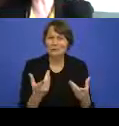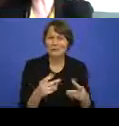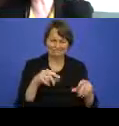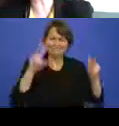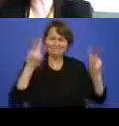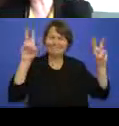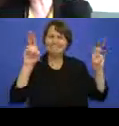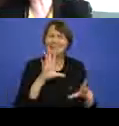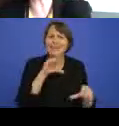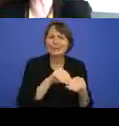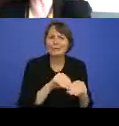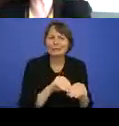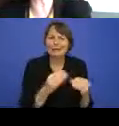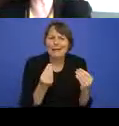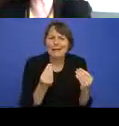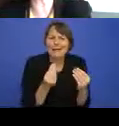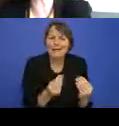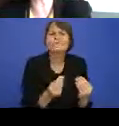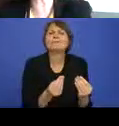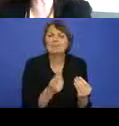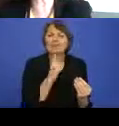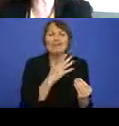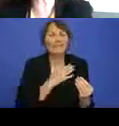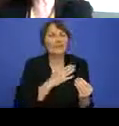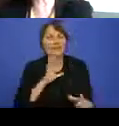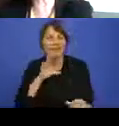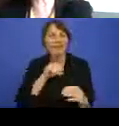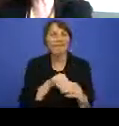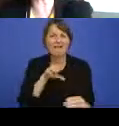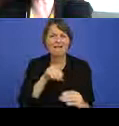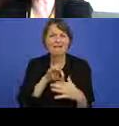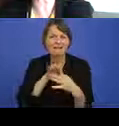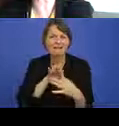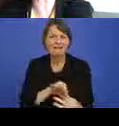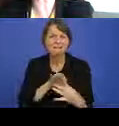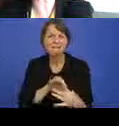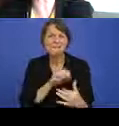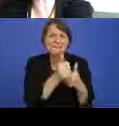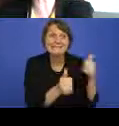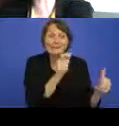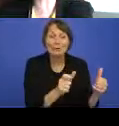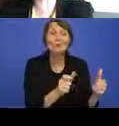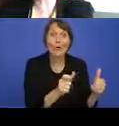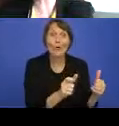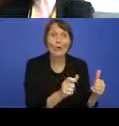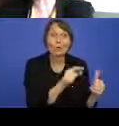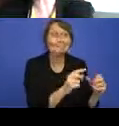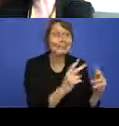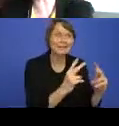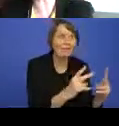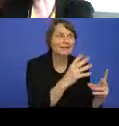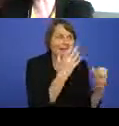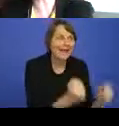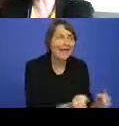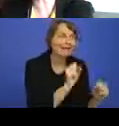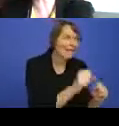pratiques inclusives sont celles qui acceptent la diversité et permettent un sentiment d'appartenance. Elles sont basées sur la croyance que